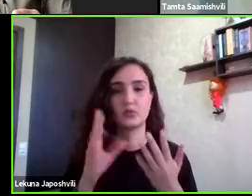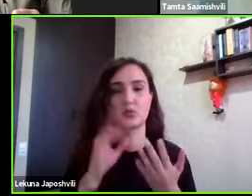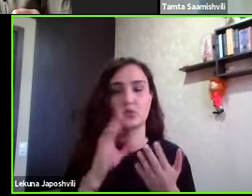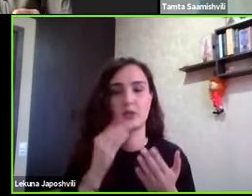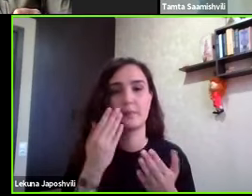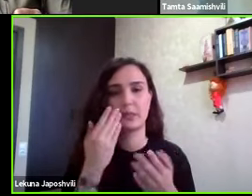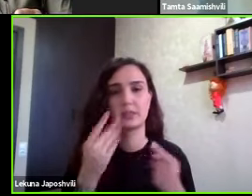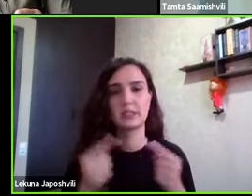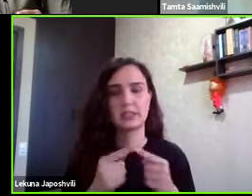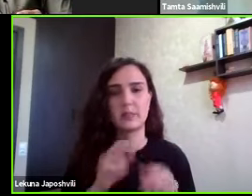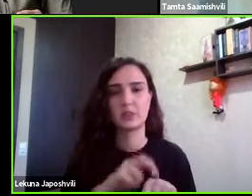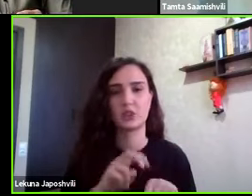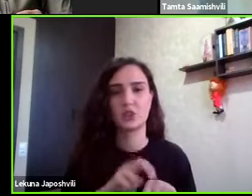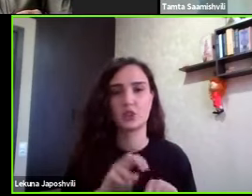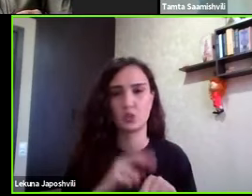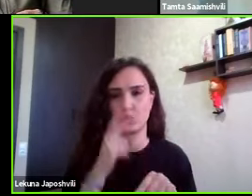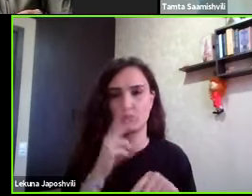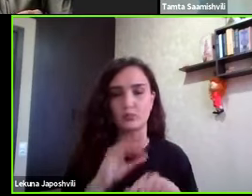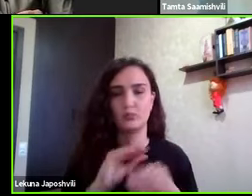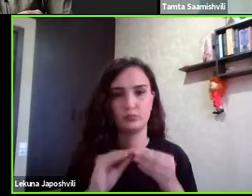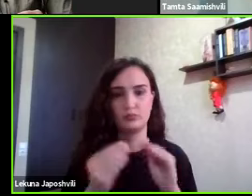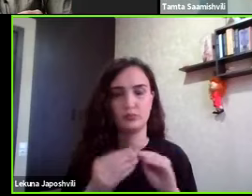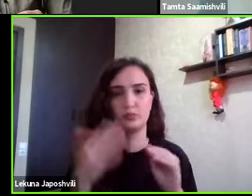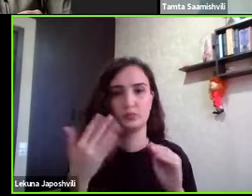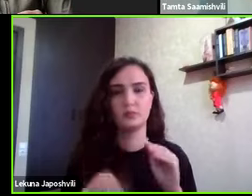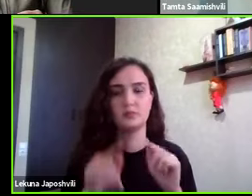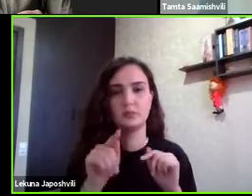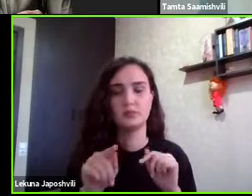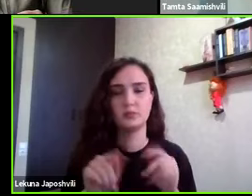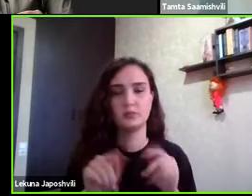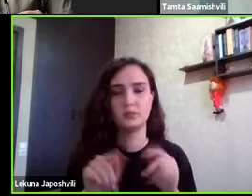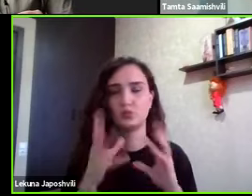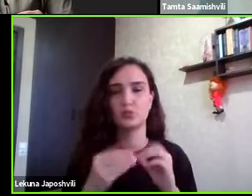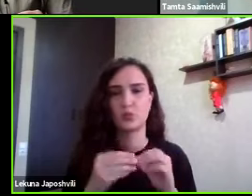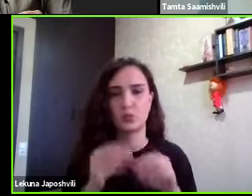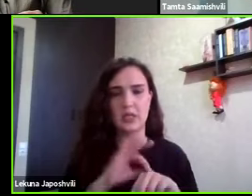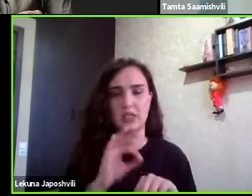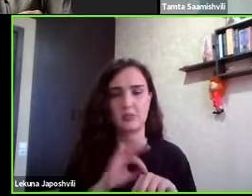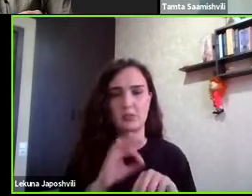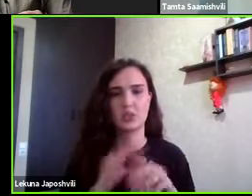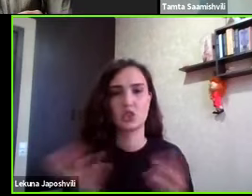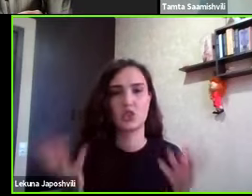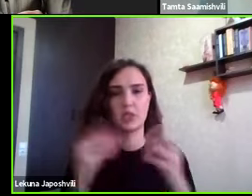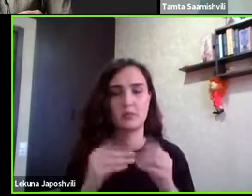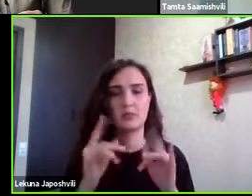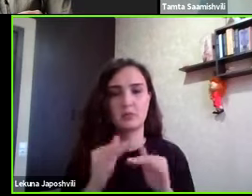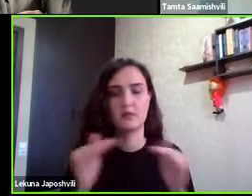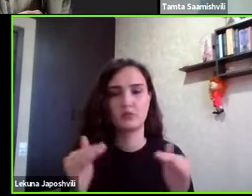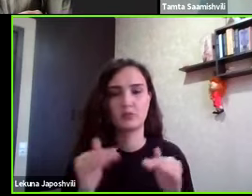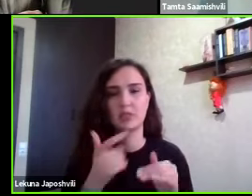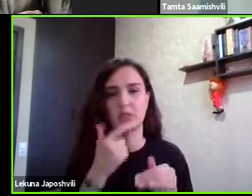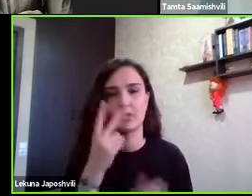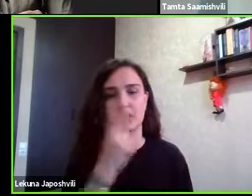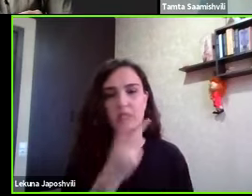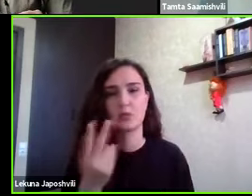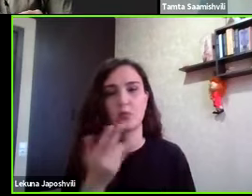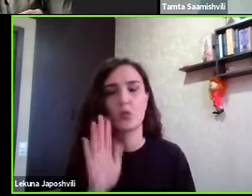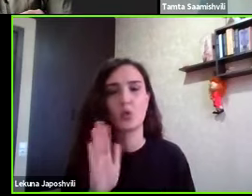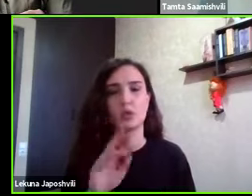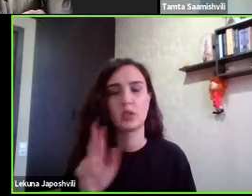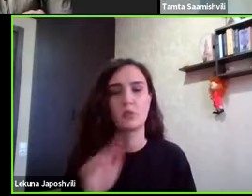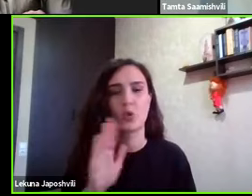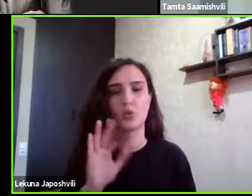მართლა სამედიცინო ჩვენება უკვე სრული ანამნეზის შეკრებით, ბავშვის დათვალიერებით, მხოლოდ და